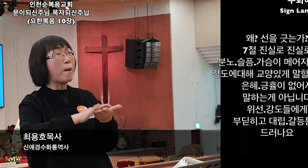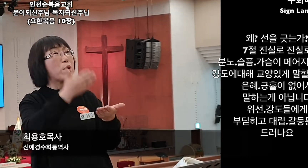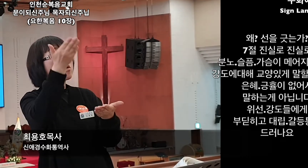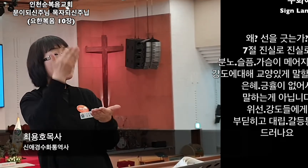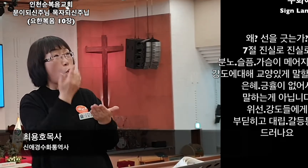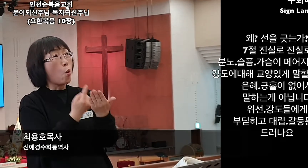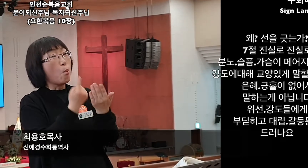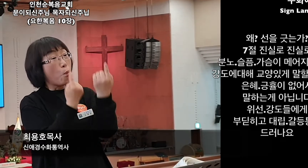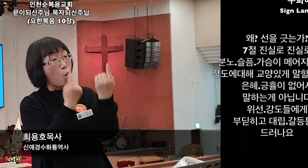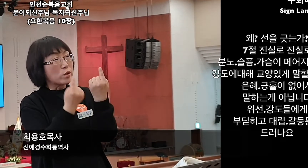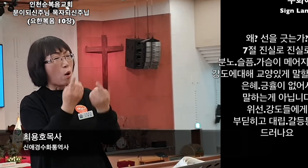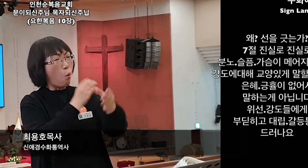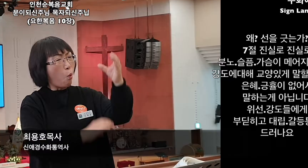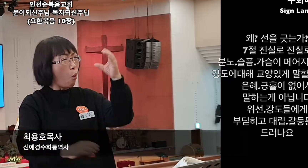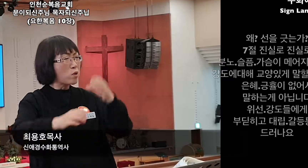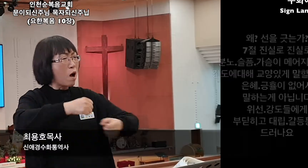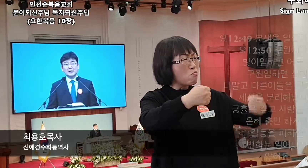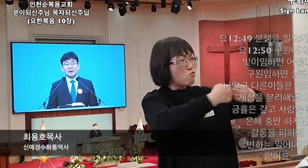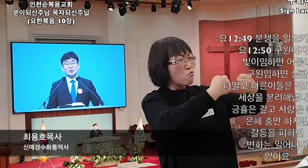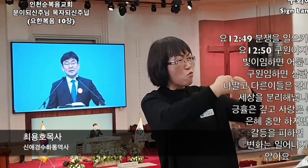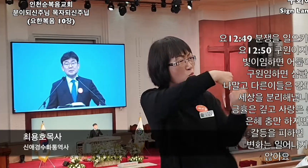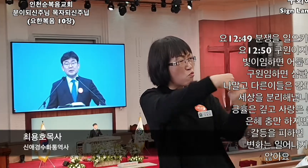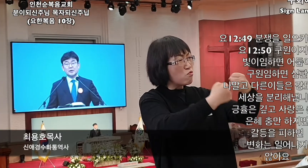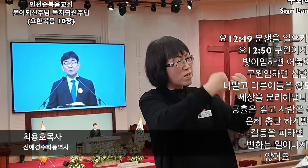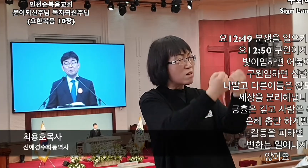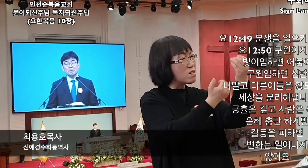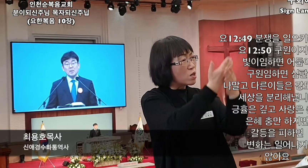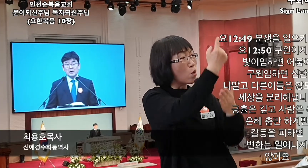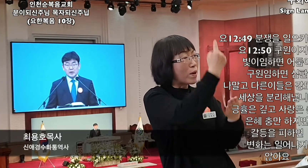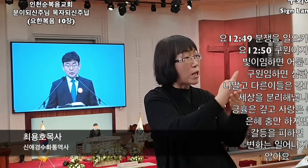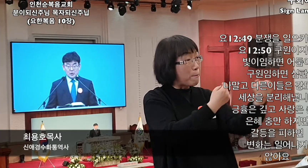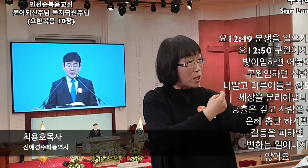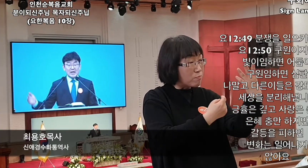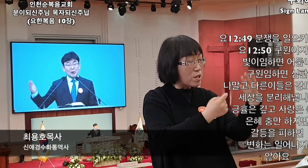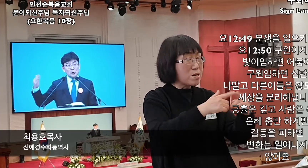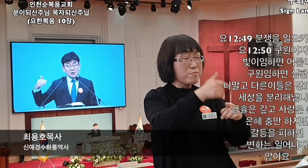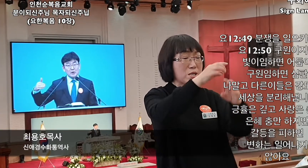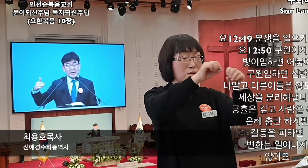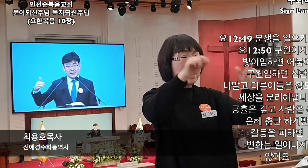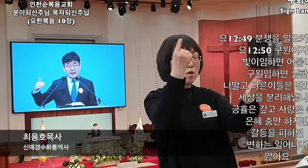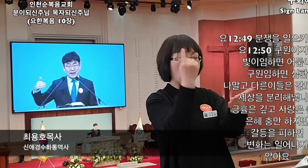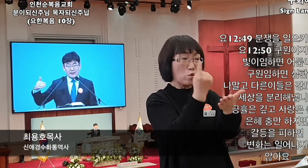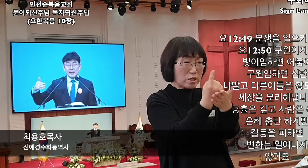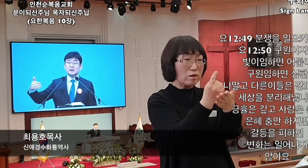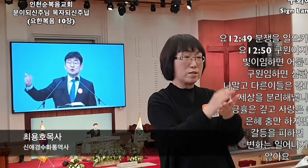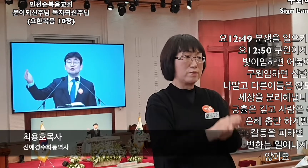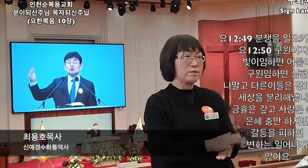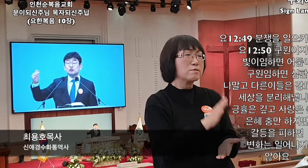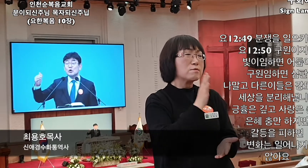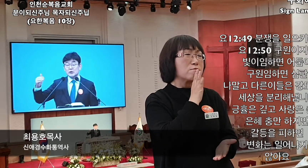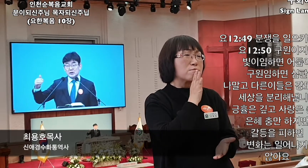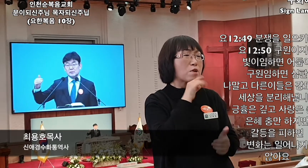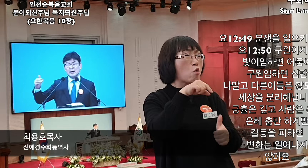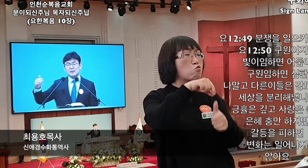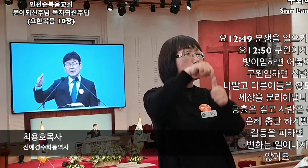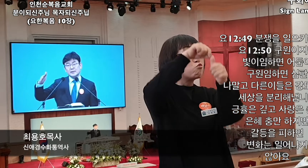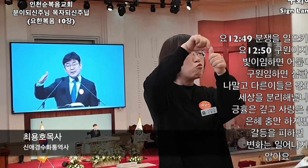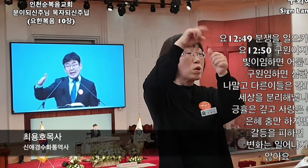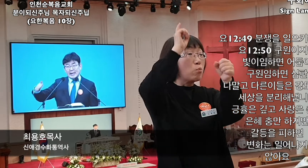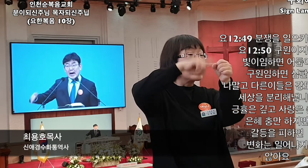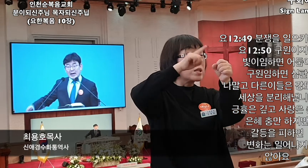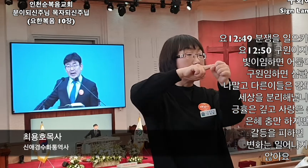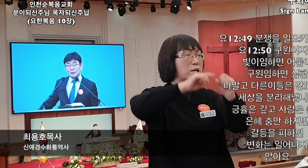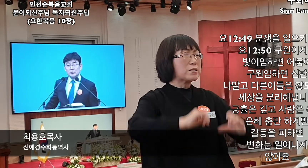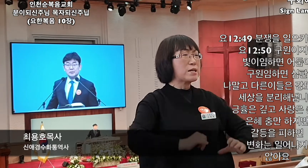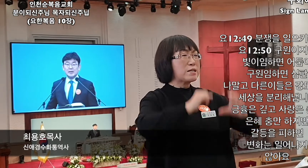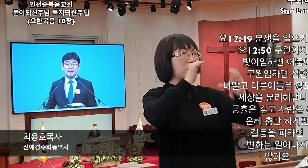온 건 아니라 오히려 분쟁을 일으키러 왔다고 말씀하시는 예수님이 이 땅에 오신 것 자체가 사실은 구원이지만